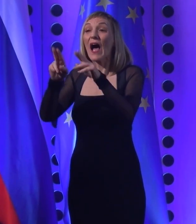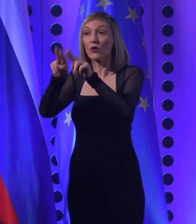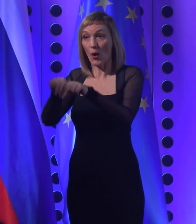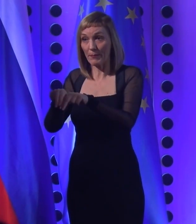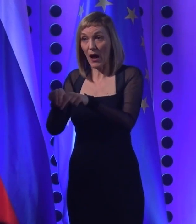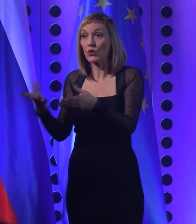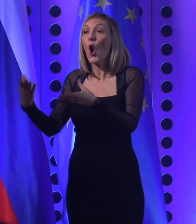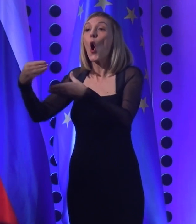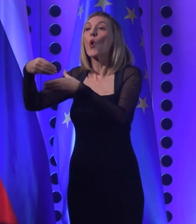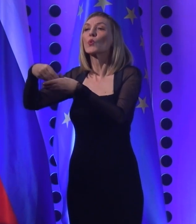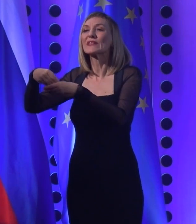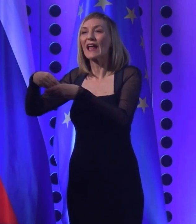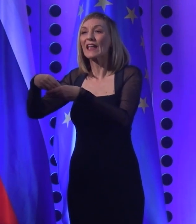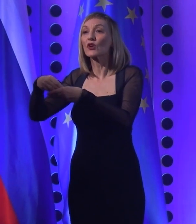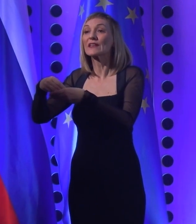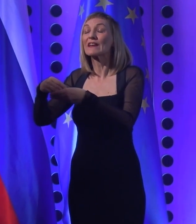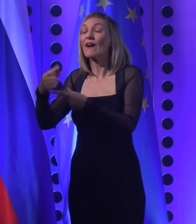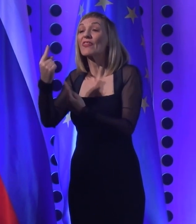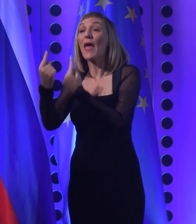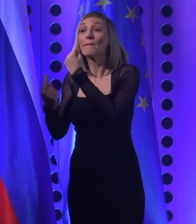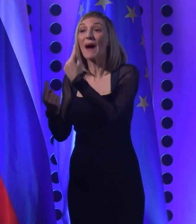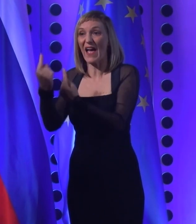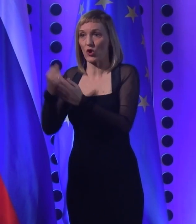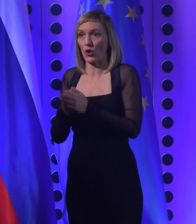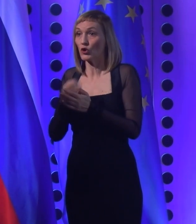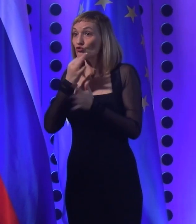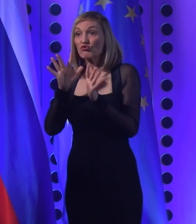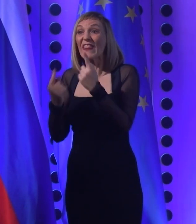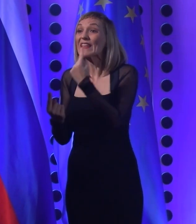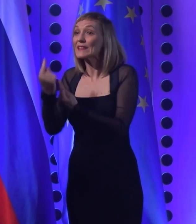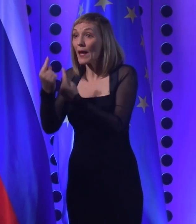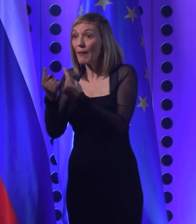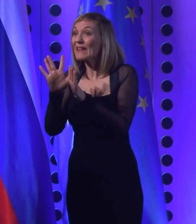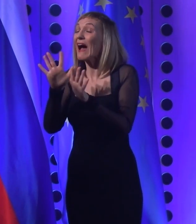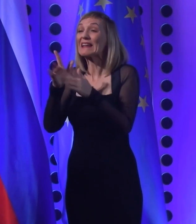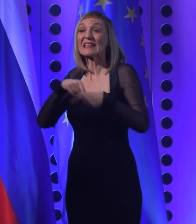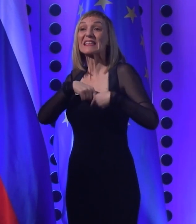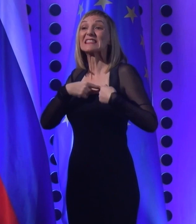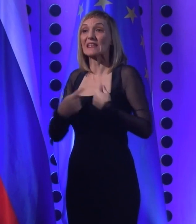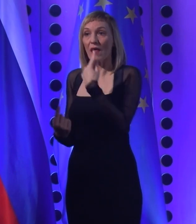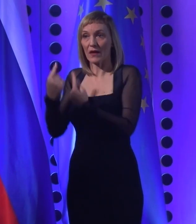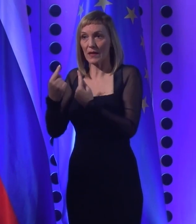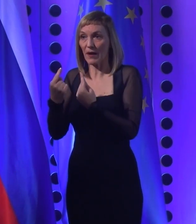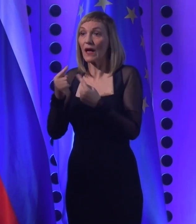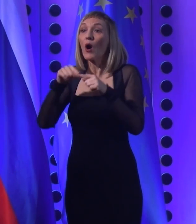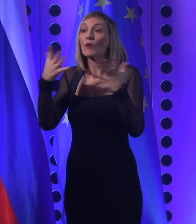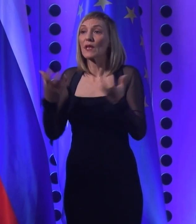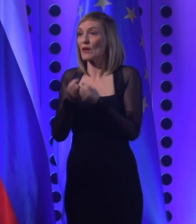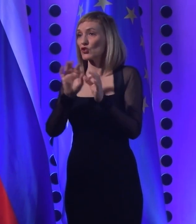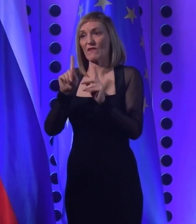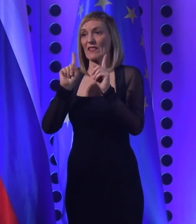enakopravnosti udeleženih v razpravo. Če je ni ali če je neiskrena, potem